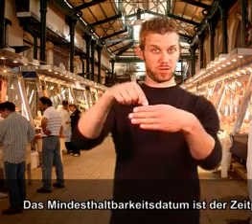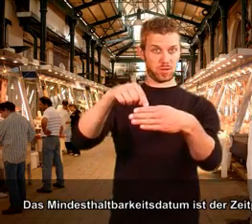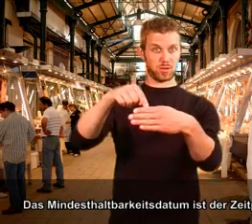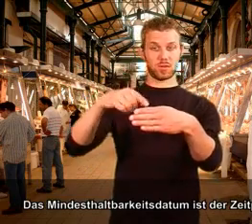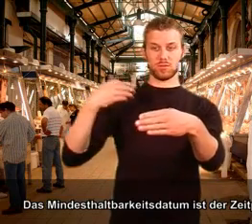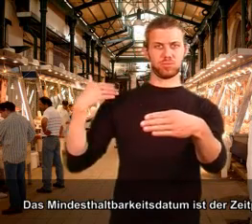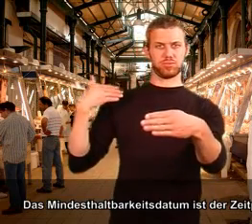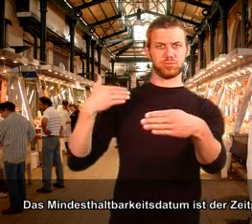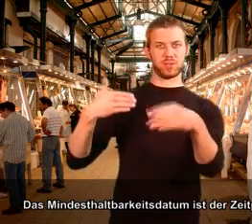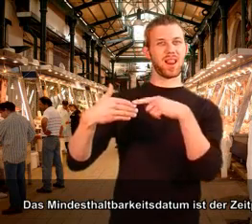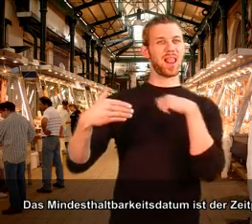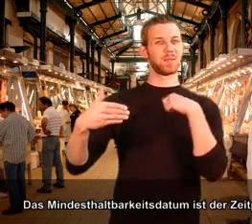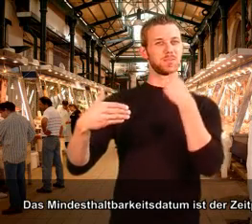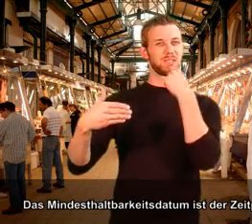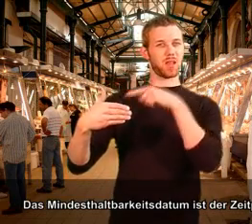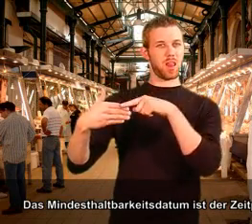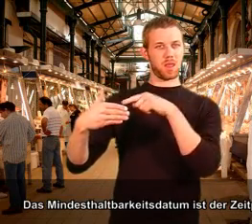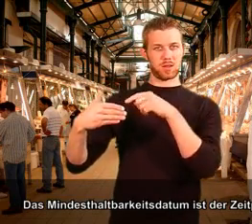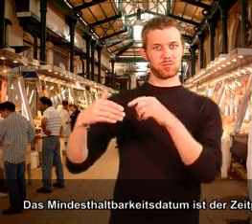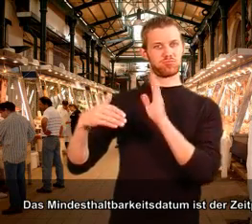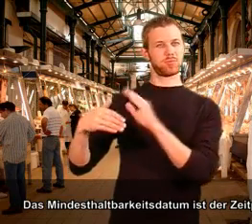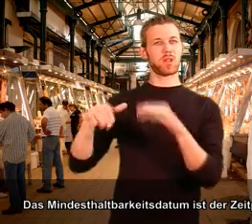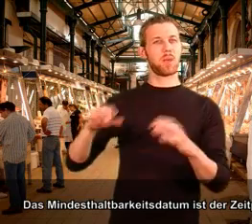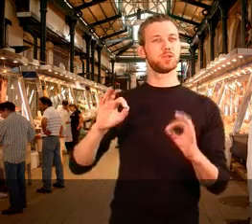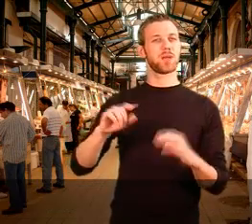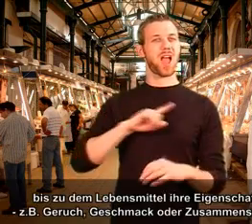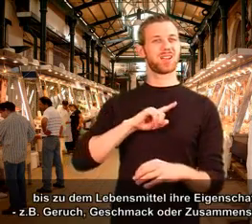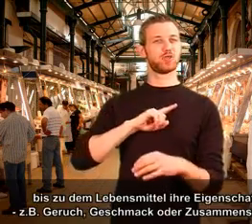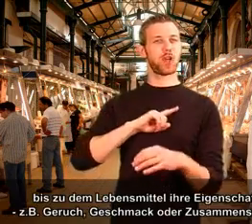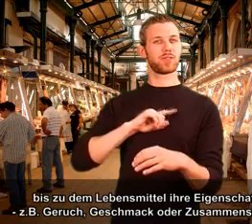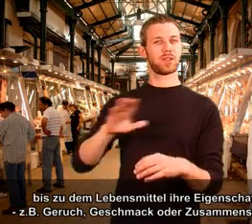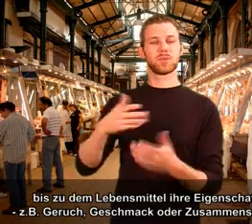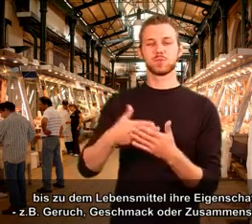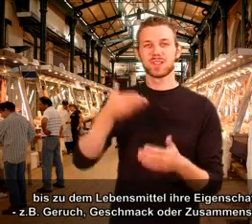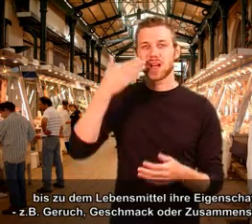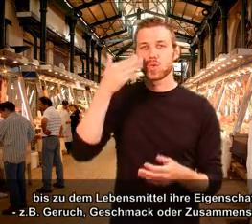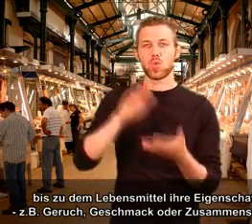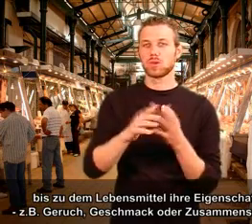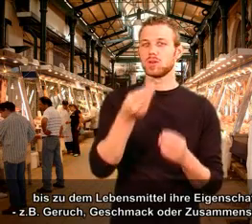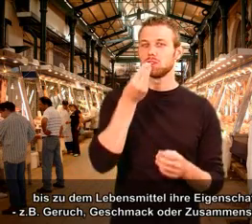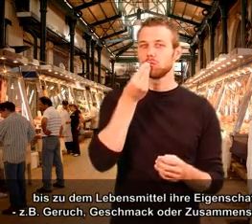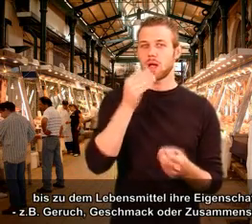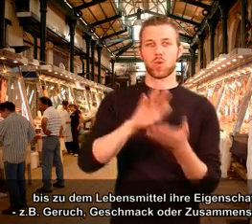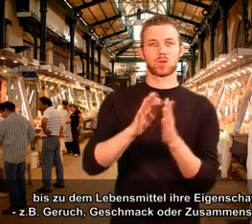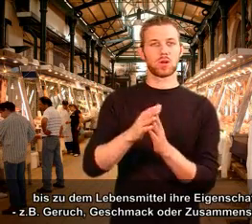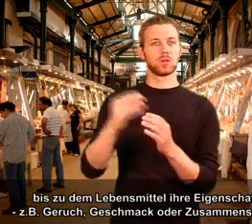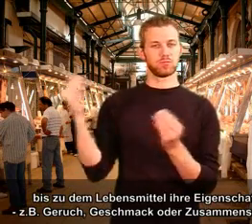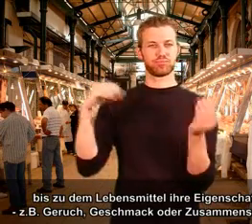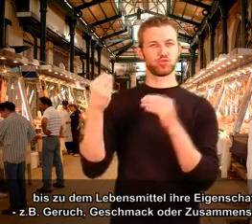Das Mindesthaltbarkeitsdatum ist der Zeitpunkt, bis zu dem Lebensmittel ihre Eigenschaften, zum Beispiel Geruch,